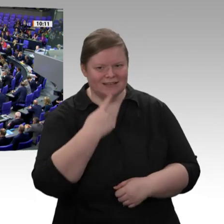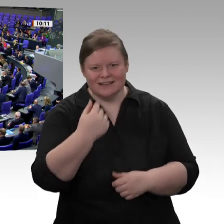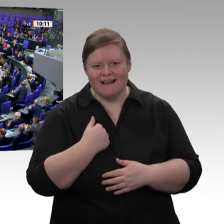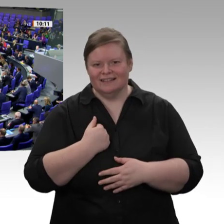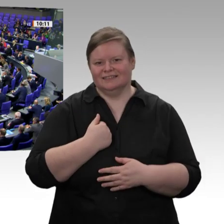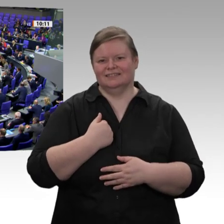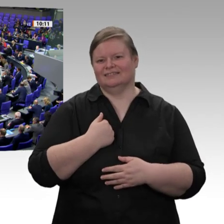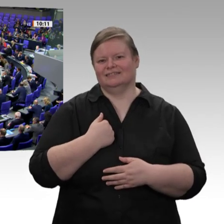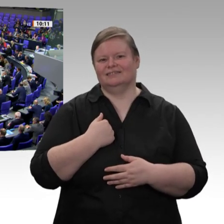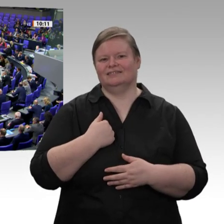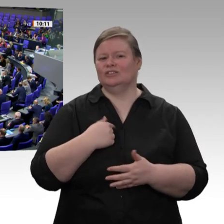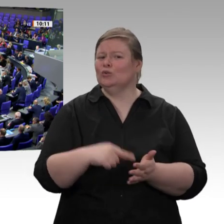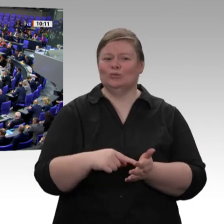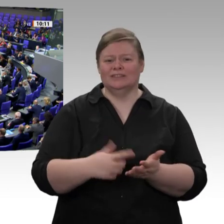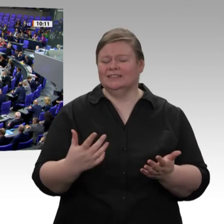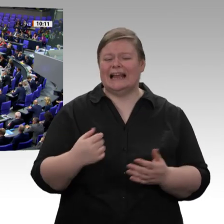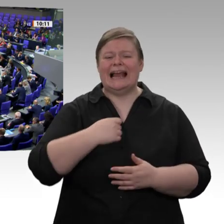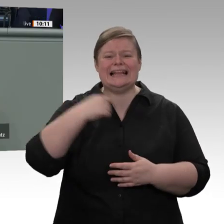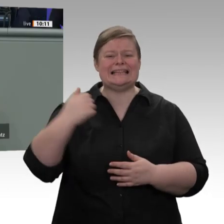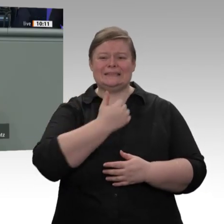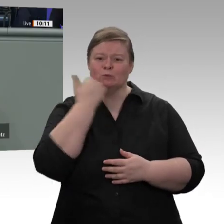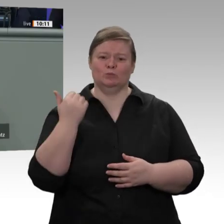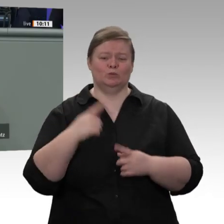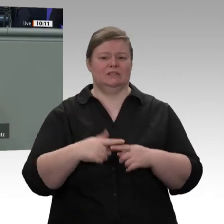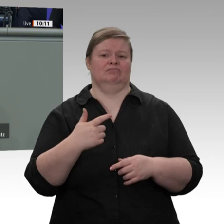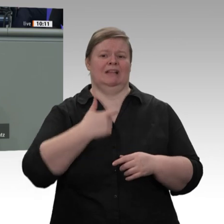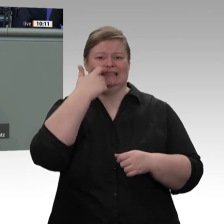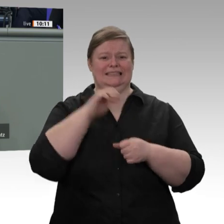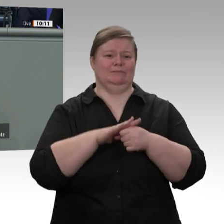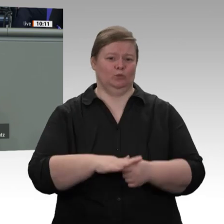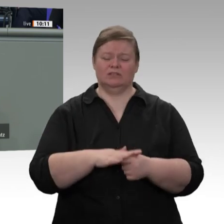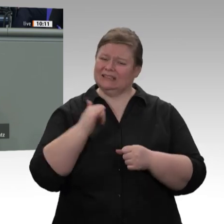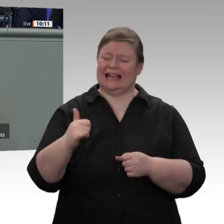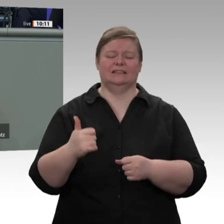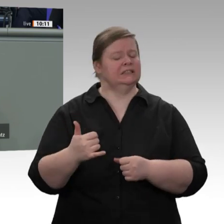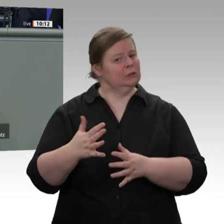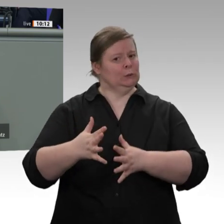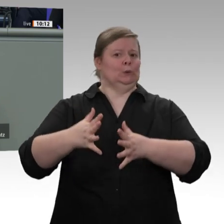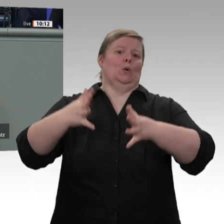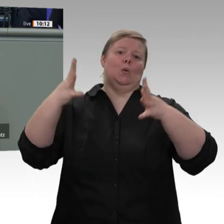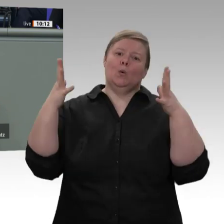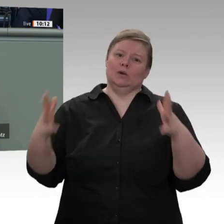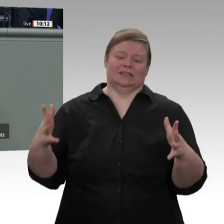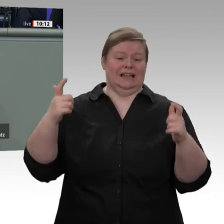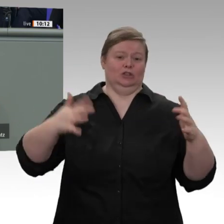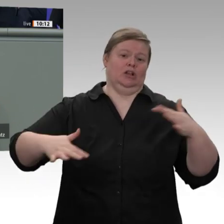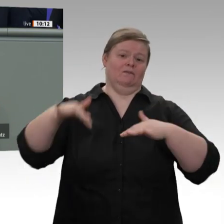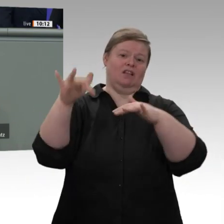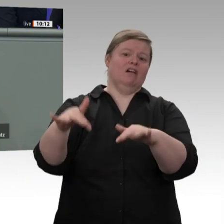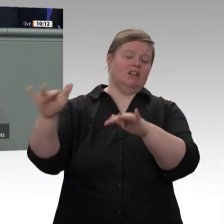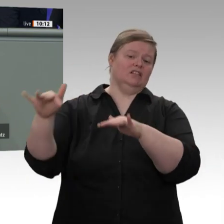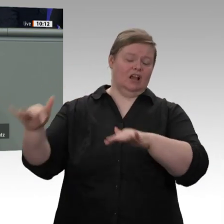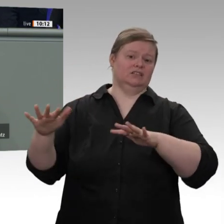Der Befund ist ganz klar. Rechtsextremismus ist die größte Bedrohung in unserer offenen und friedlichen Gesellschaft. Und um das zu wissen, brauche ich